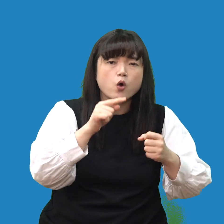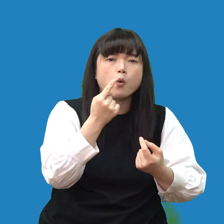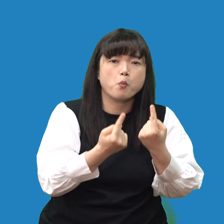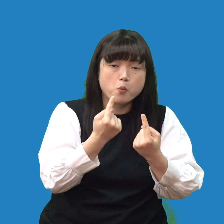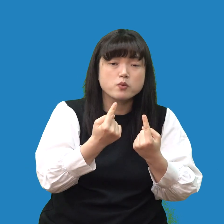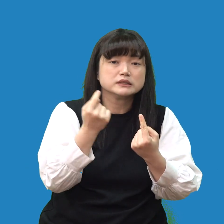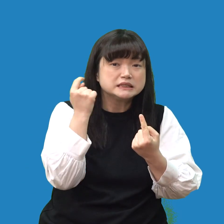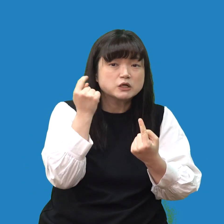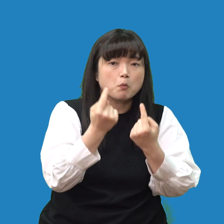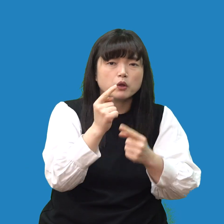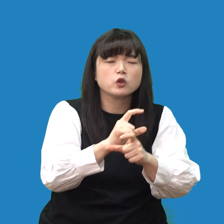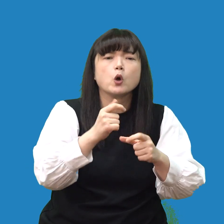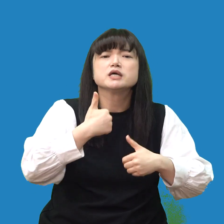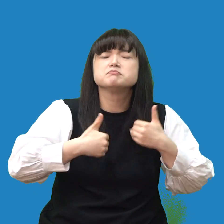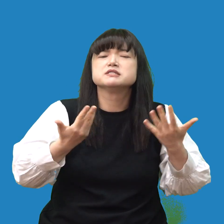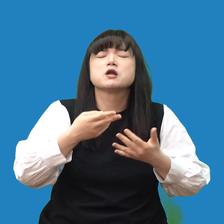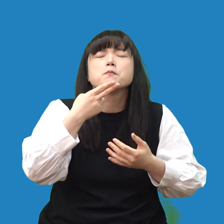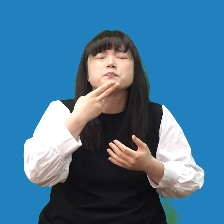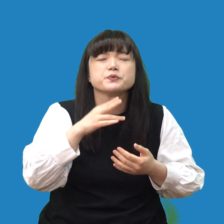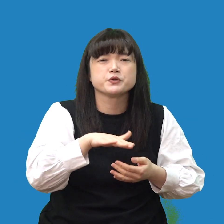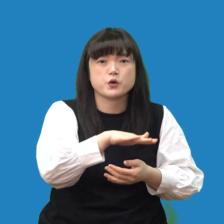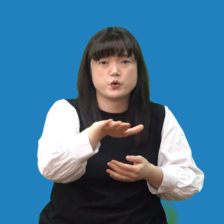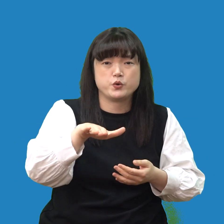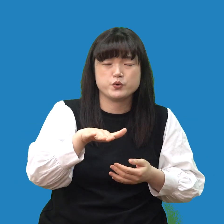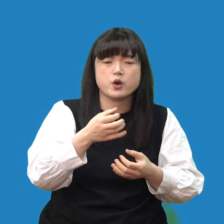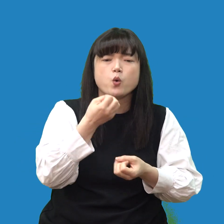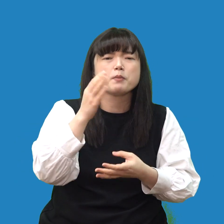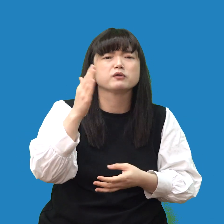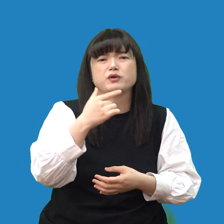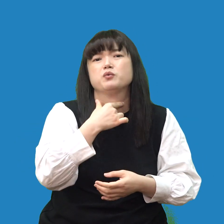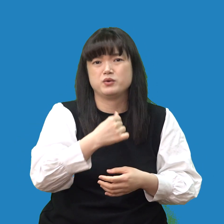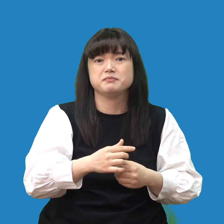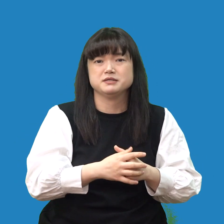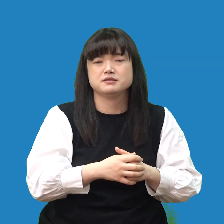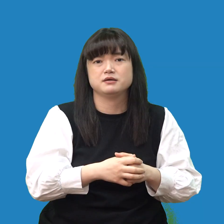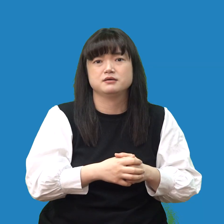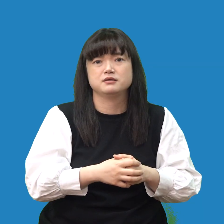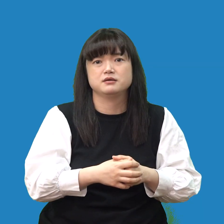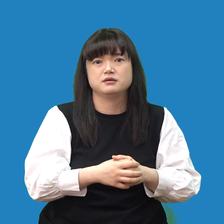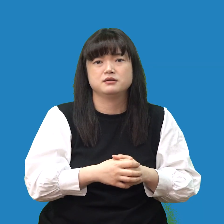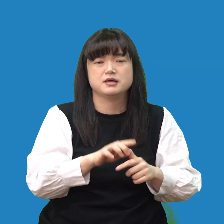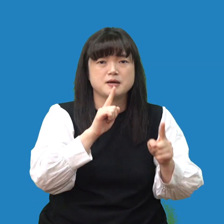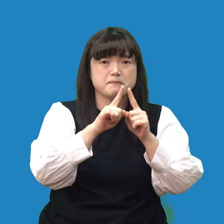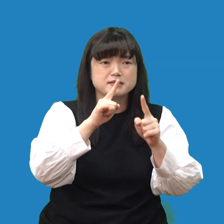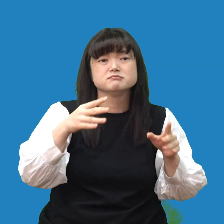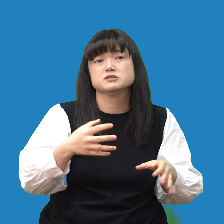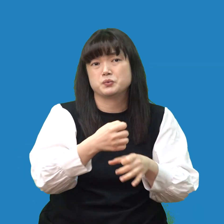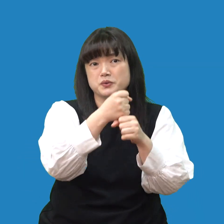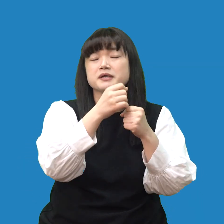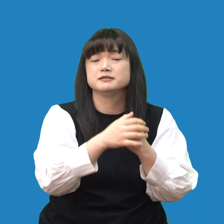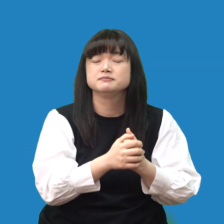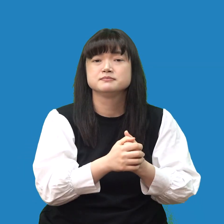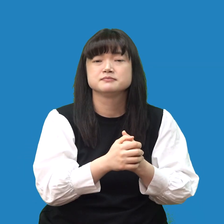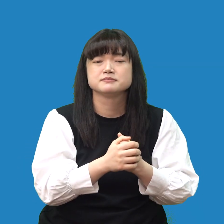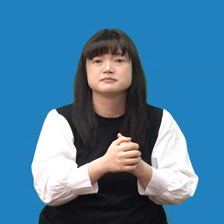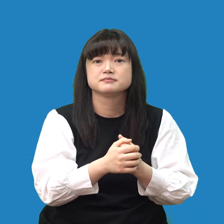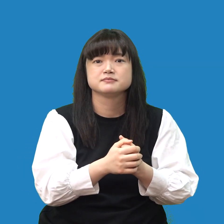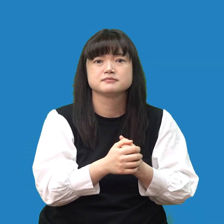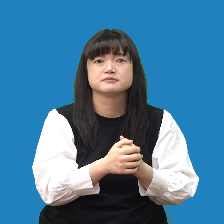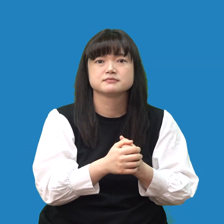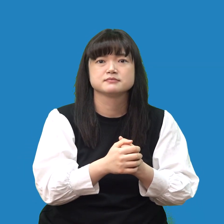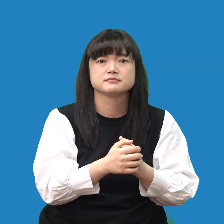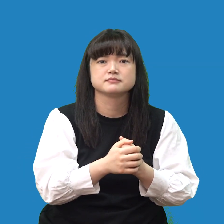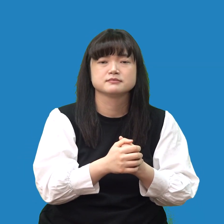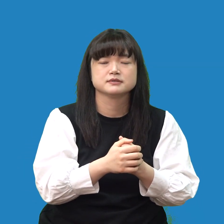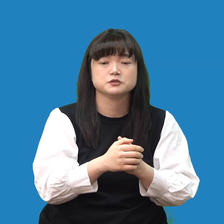없도다, 이 고백이 저와 여러분의 고백이 되기를 바랍니다. 말씀을 맺겠습니다.